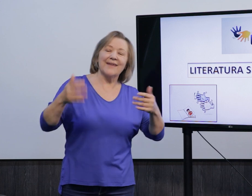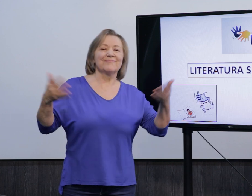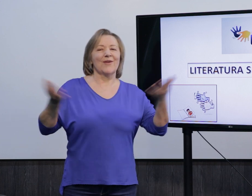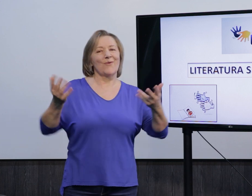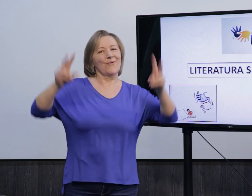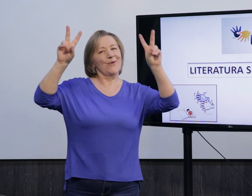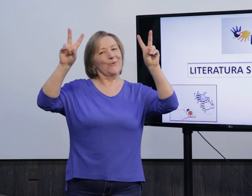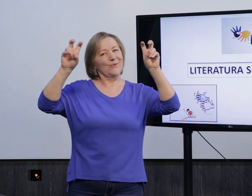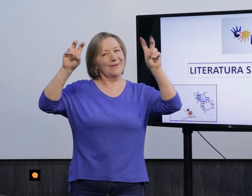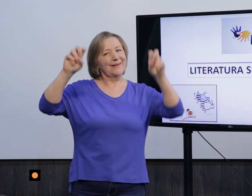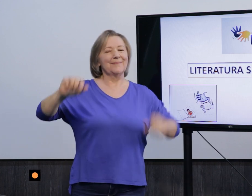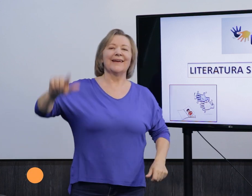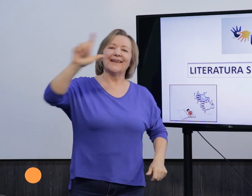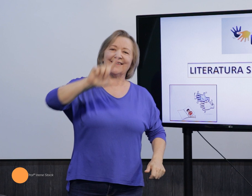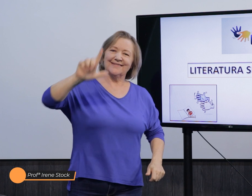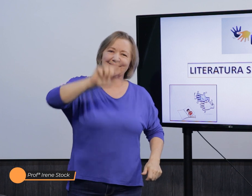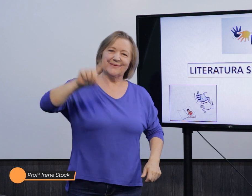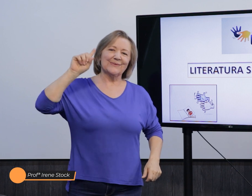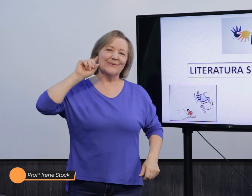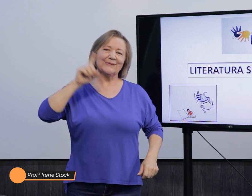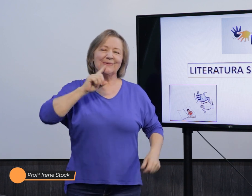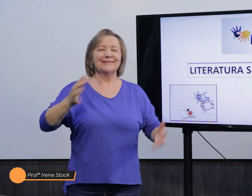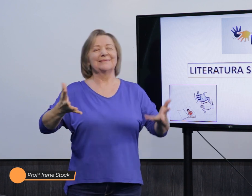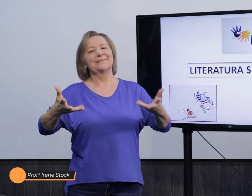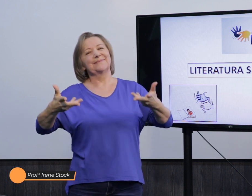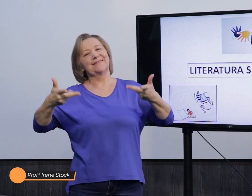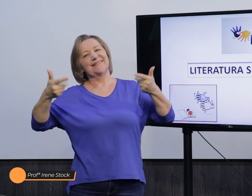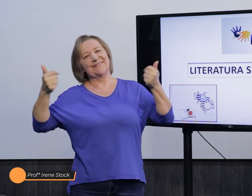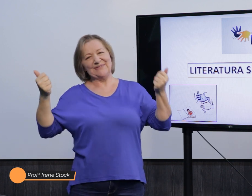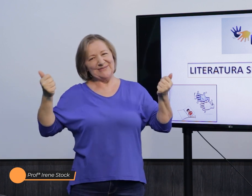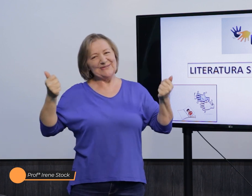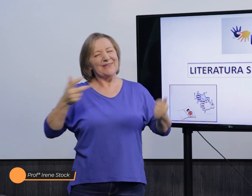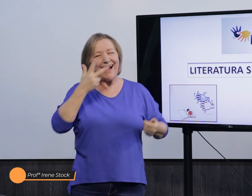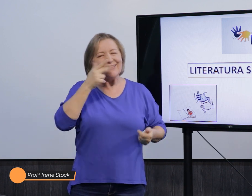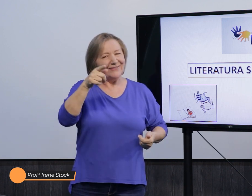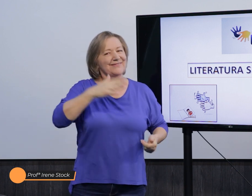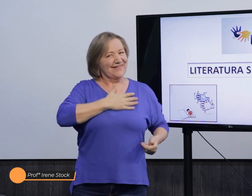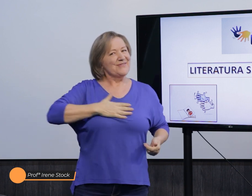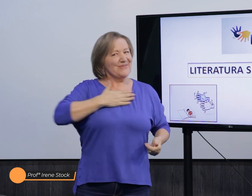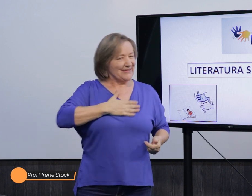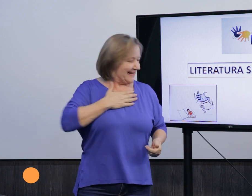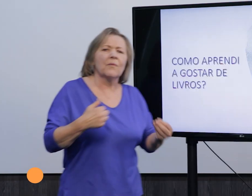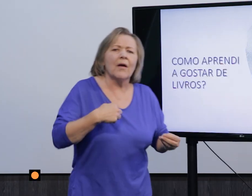Olá o tema da nossa sala de hoje é literatura surda algo incrível eu acho que vocês irão